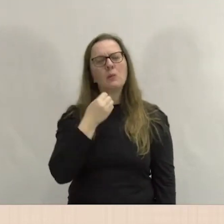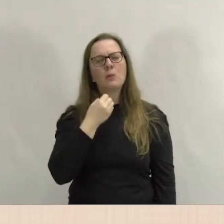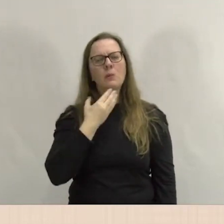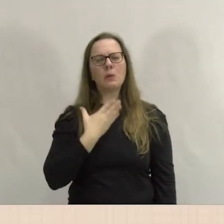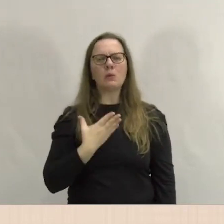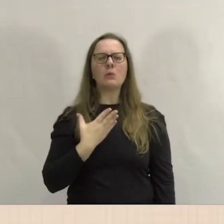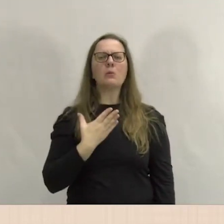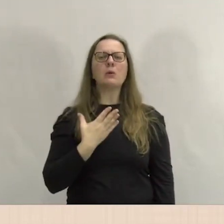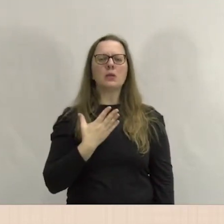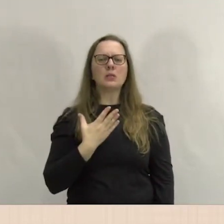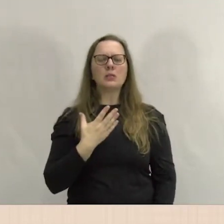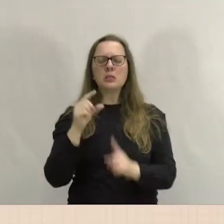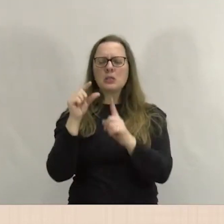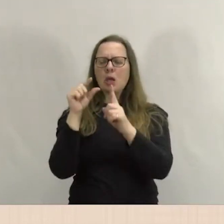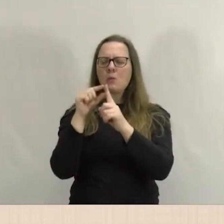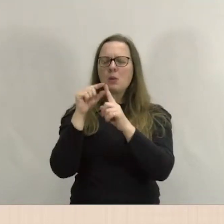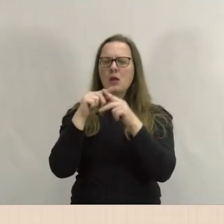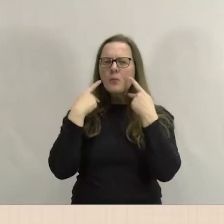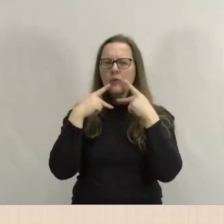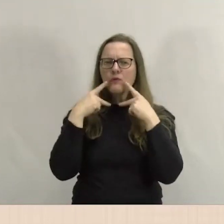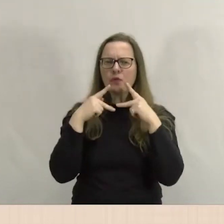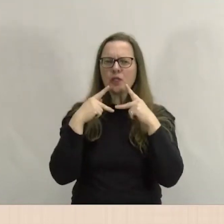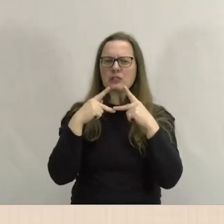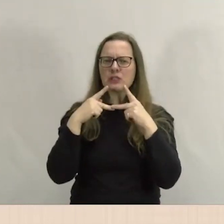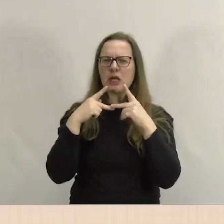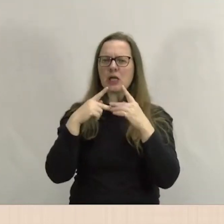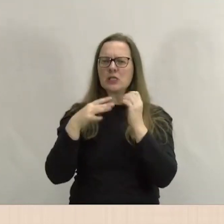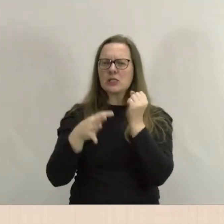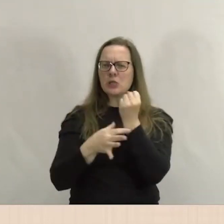E a palavra profética me dá direção, me dá segurança.